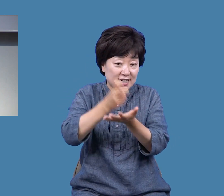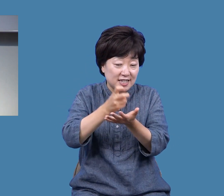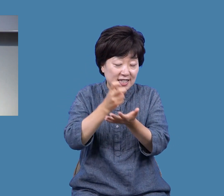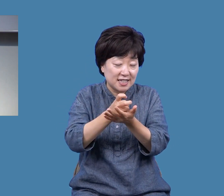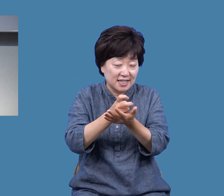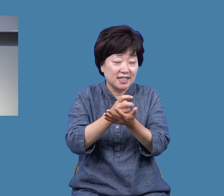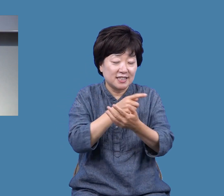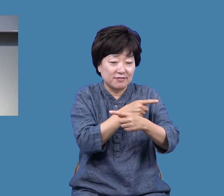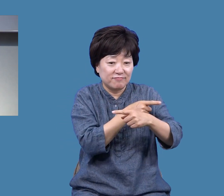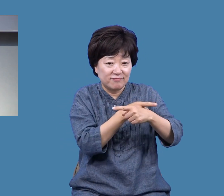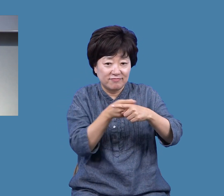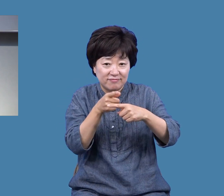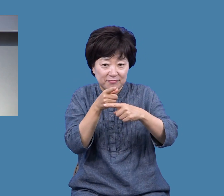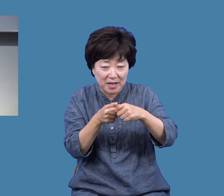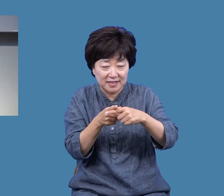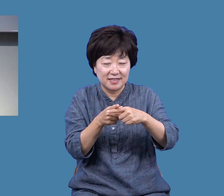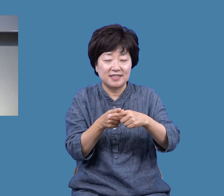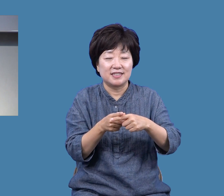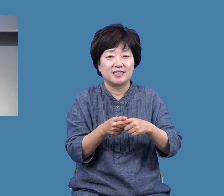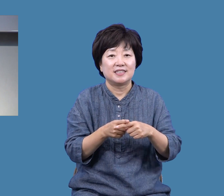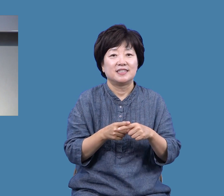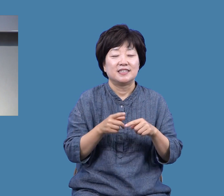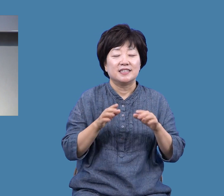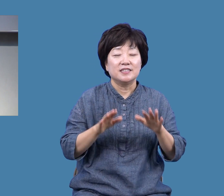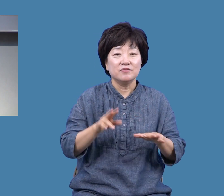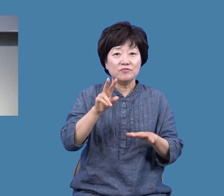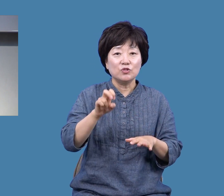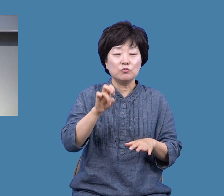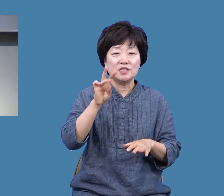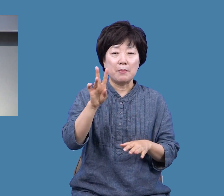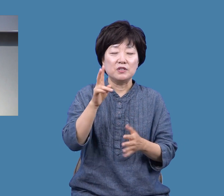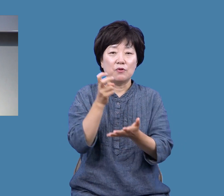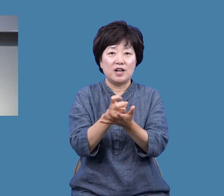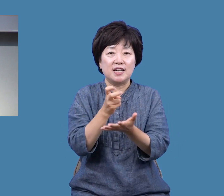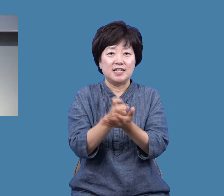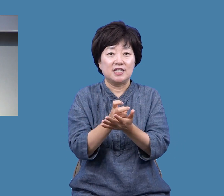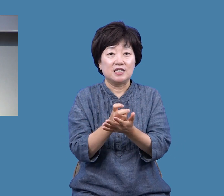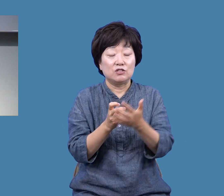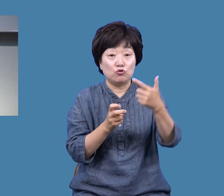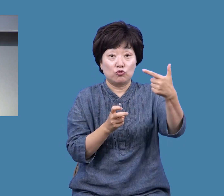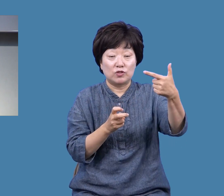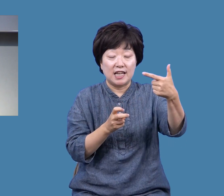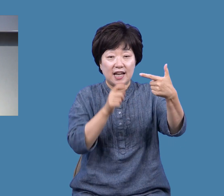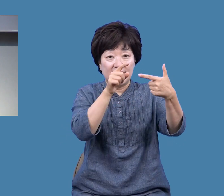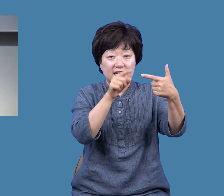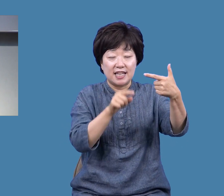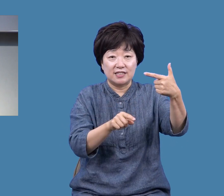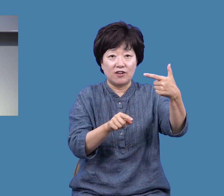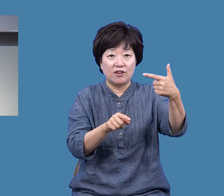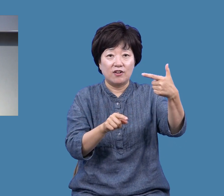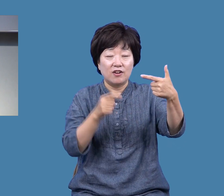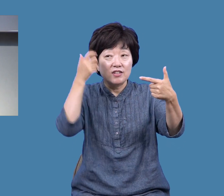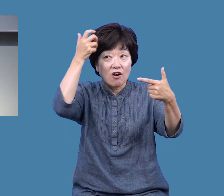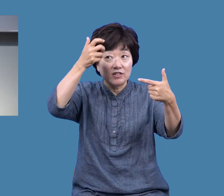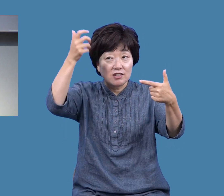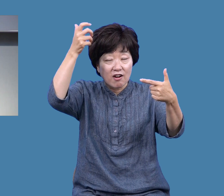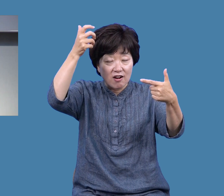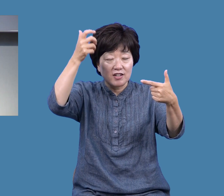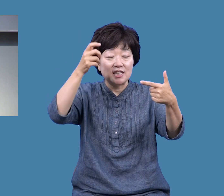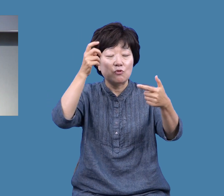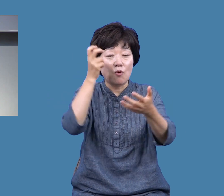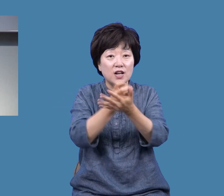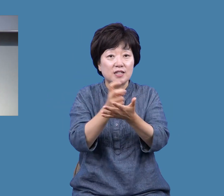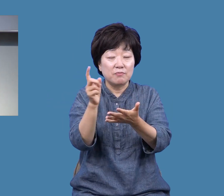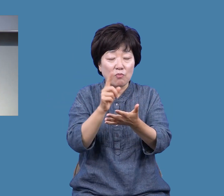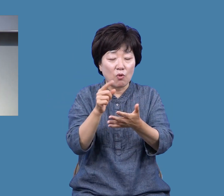절반쯤 왔습니다. 자, 23번째 원리인데 오늘 6장에서 저희에게 말해주고 있는 영적인 원리는